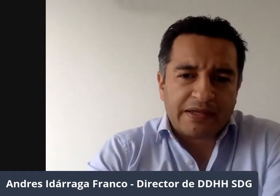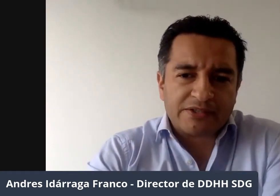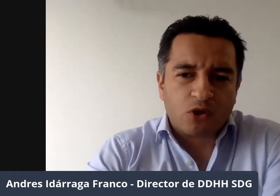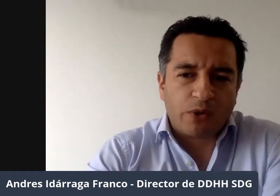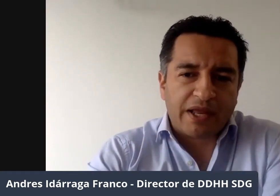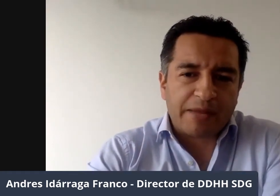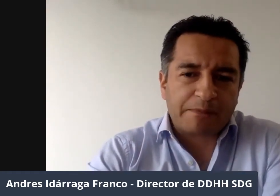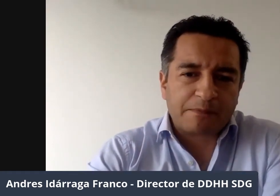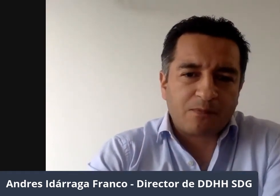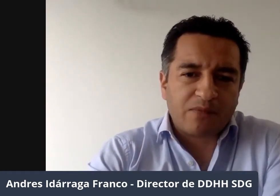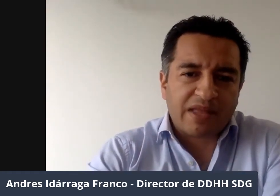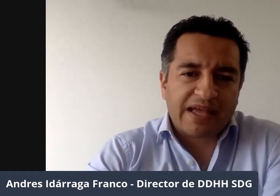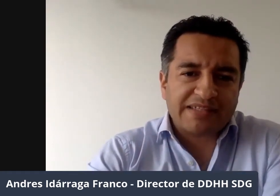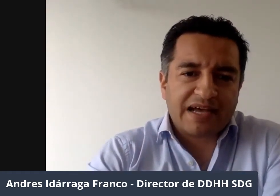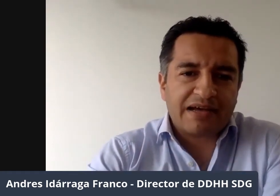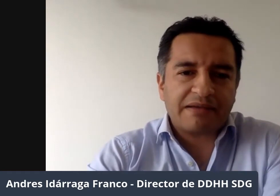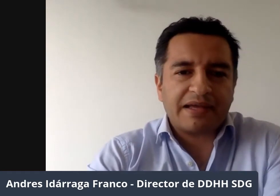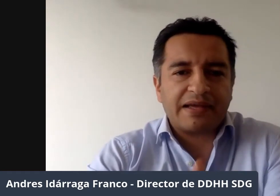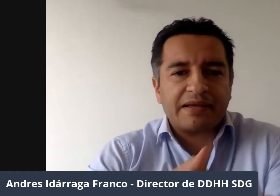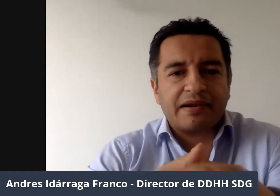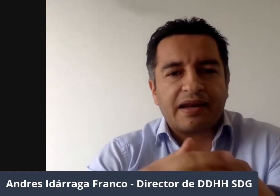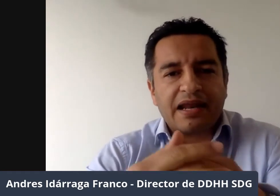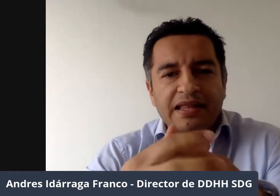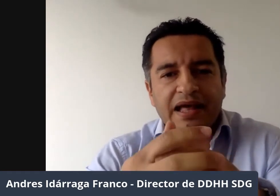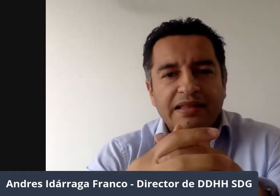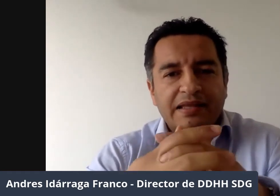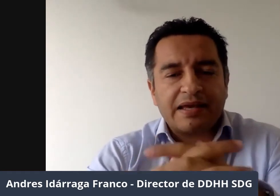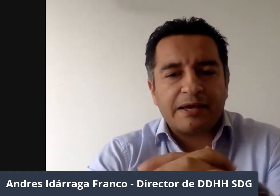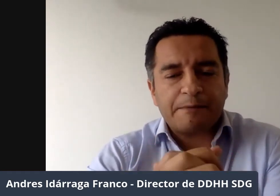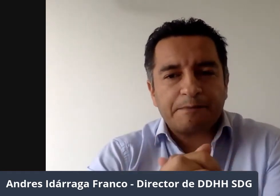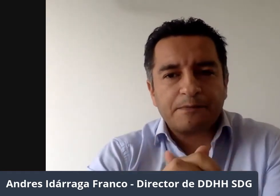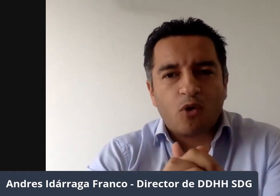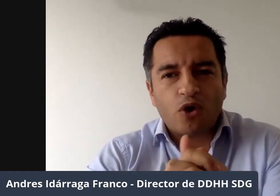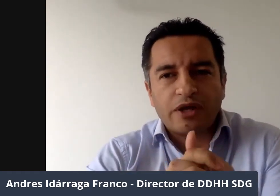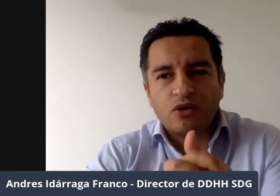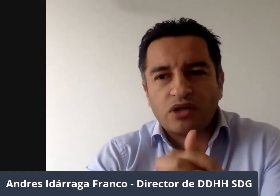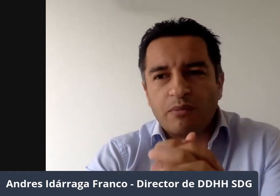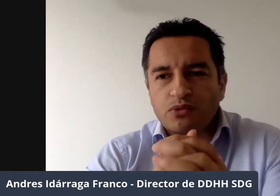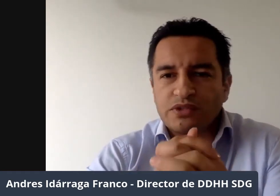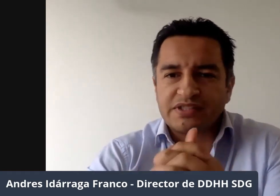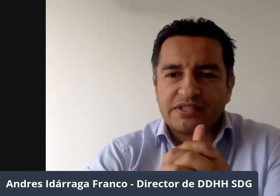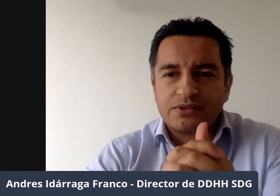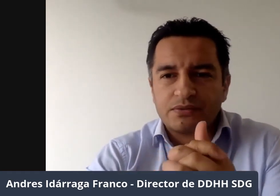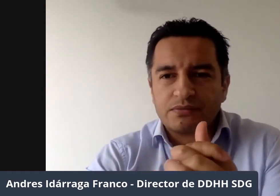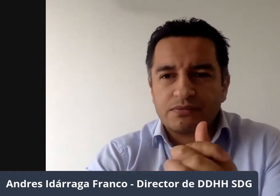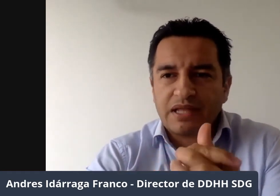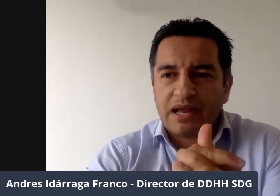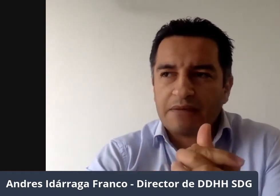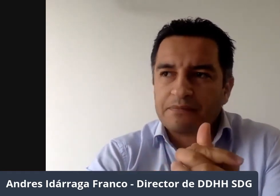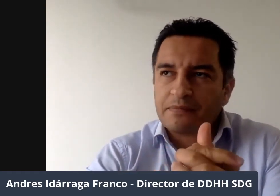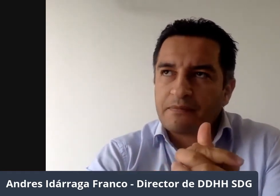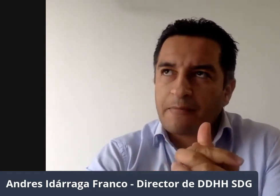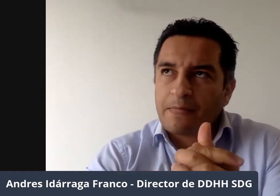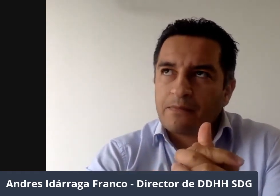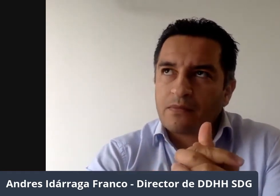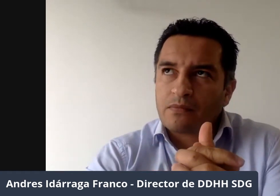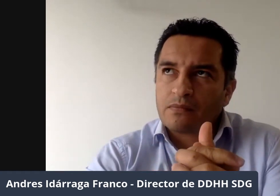eurocéntrica. Sobre esa realidad que hoy notamos, insisto, de